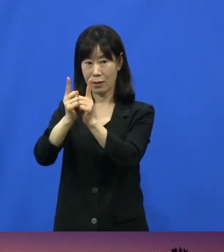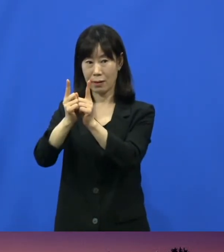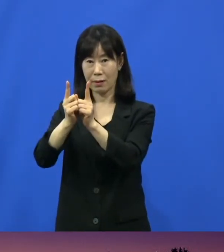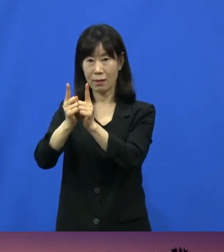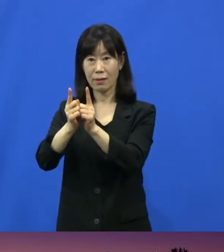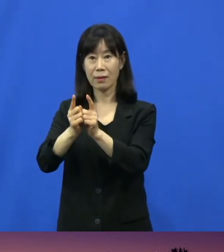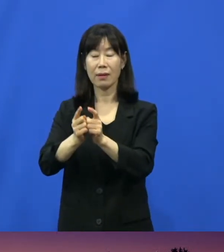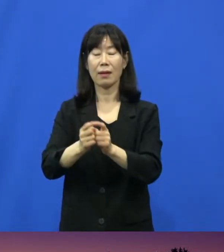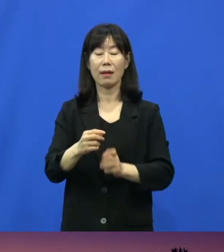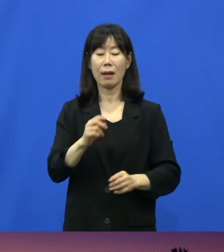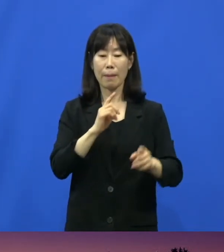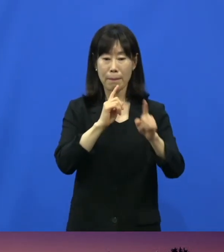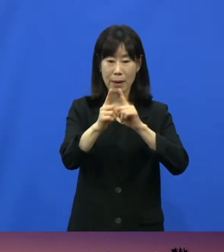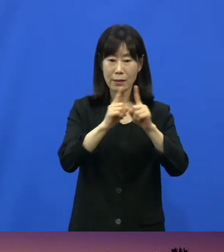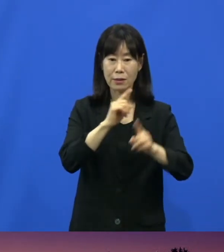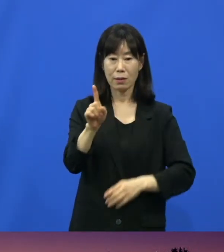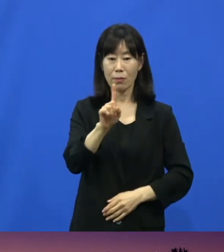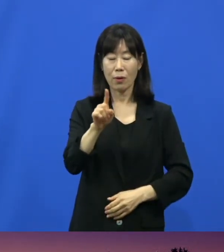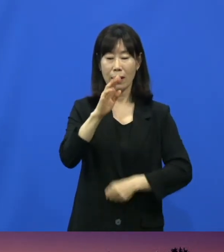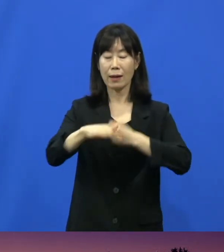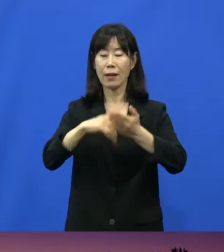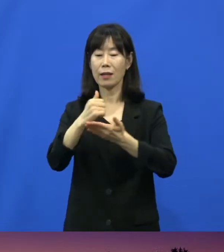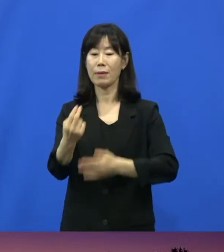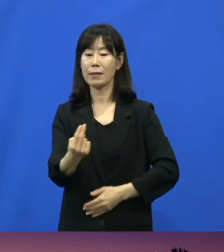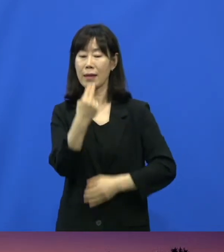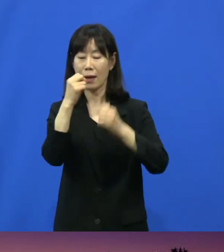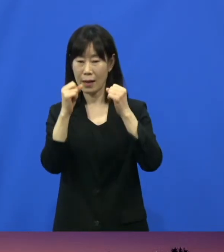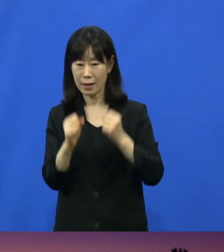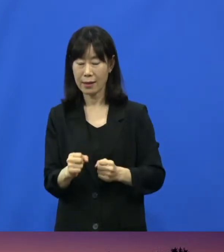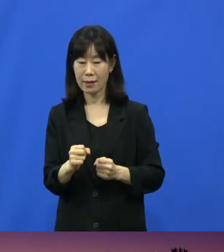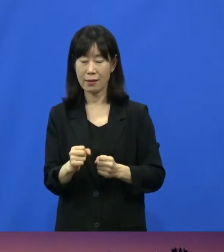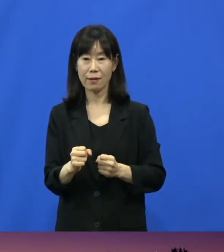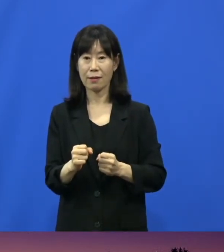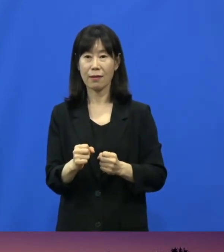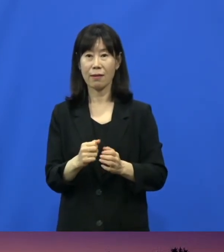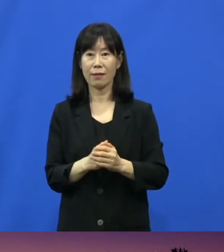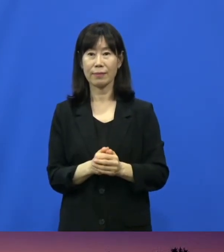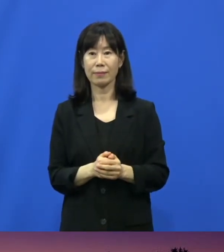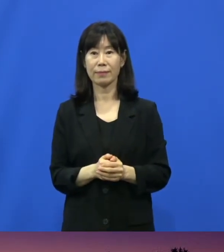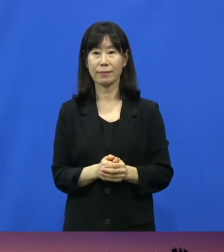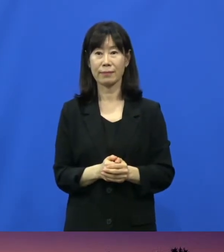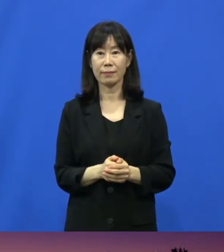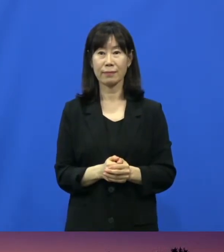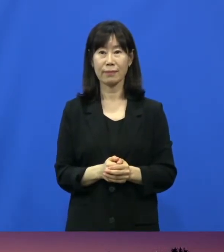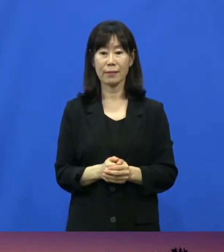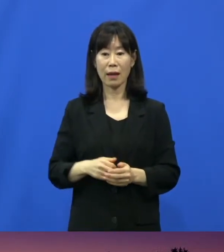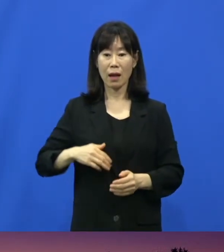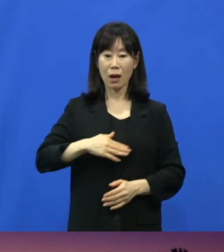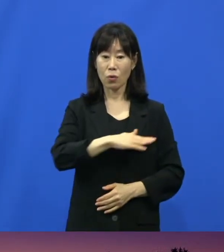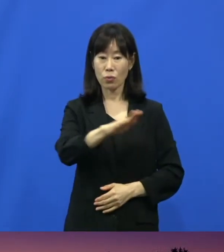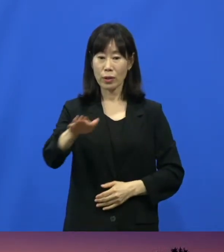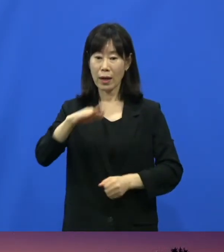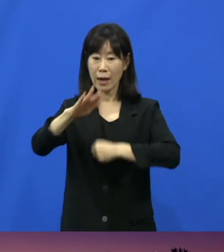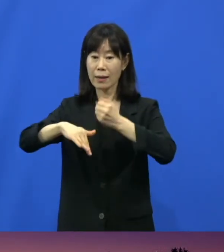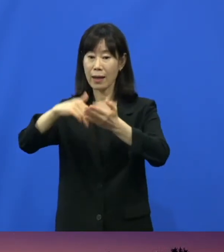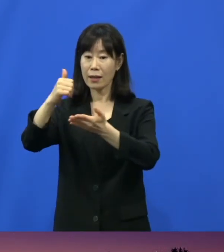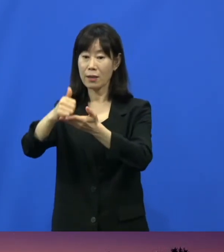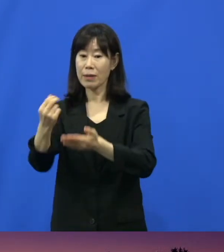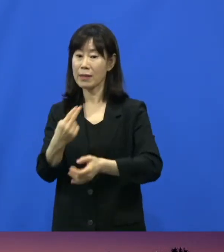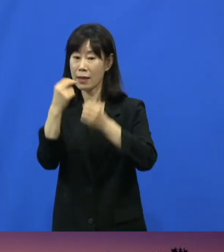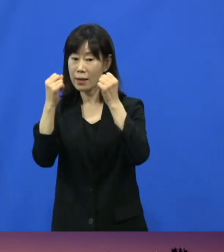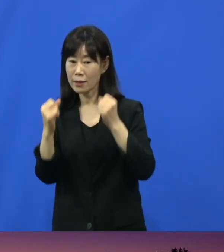말씀은 하나님의 살아있는 인격입니다. 우리가 하나님의 사랑을 어떻게 느낍니까? 하나님의 말씀을 통해서 느끼는 거예요.